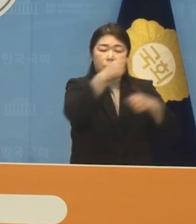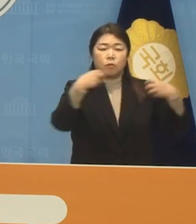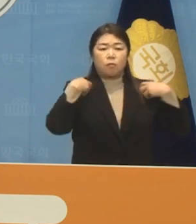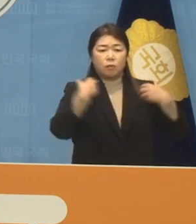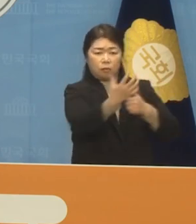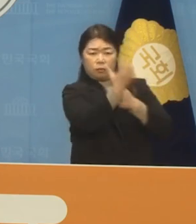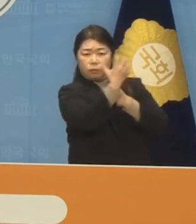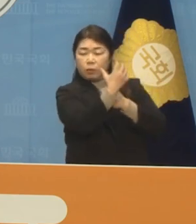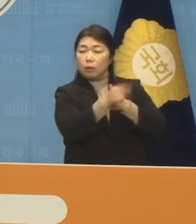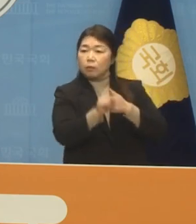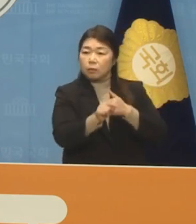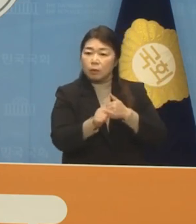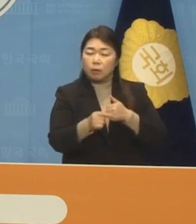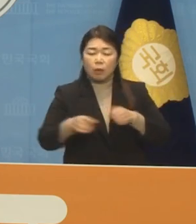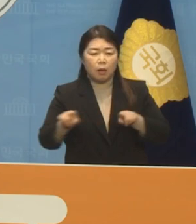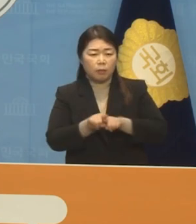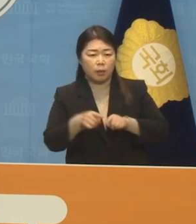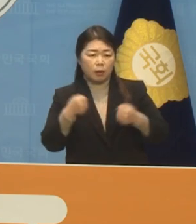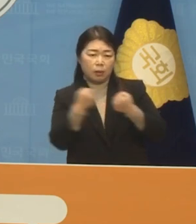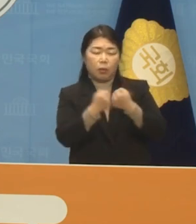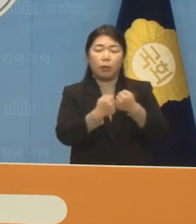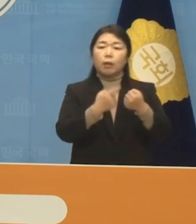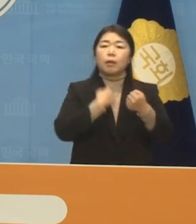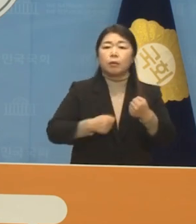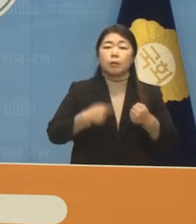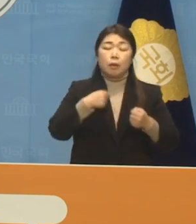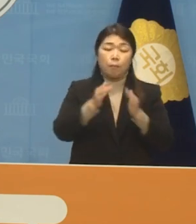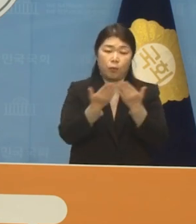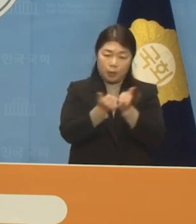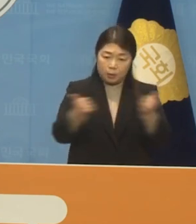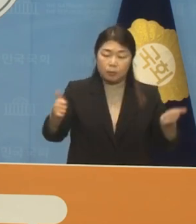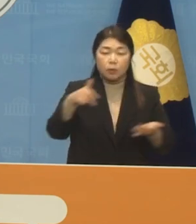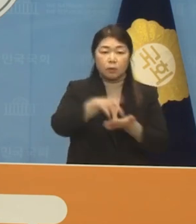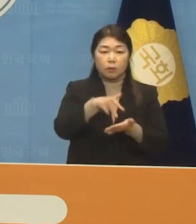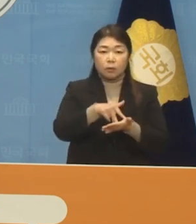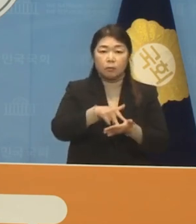저항을 함께 해온 당사자로서